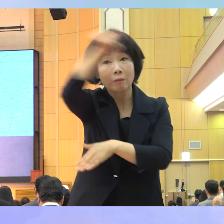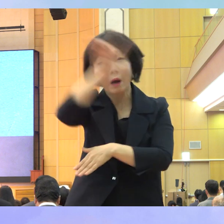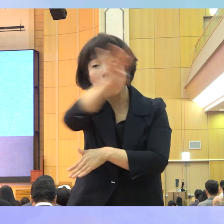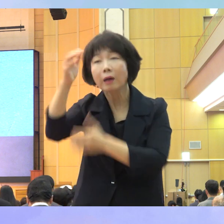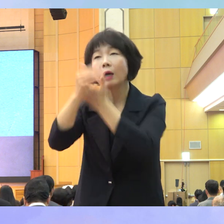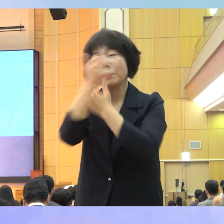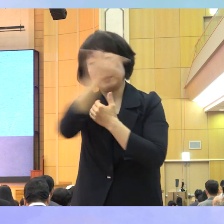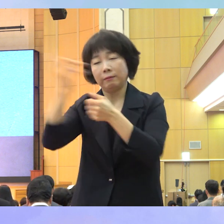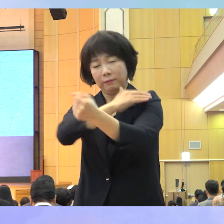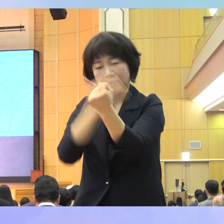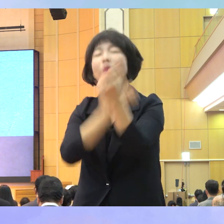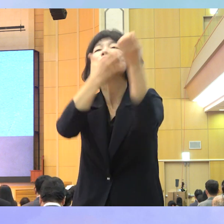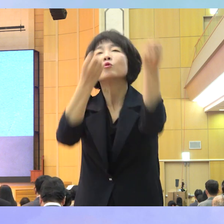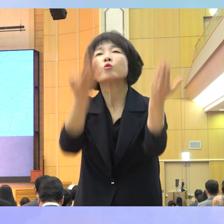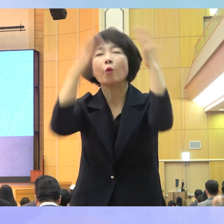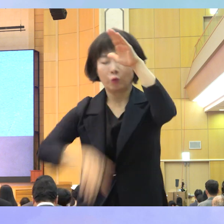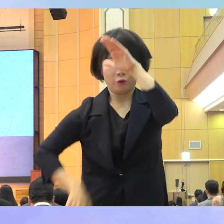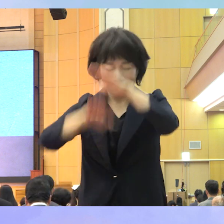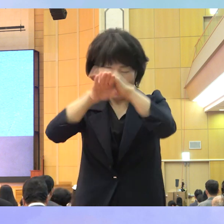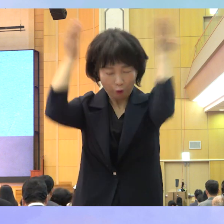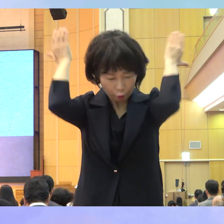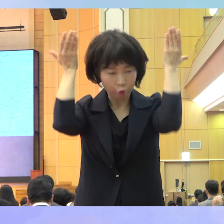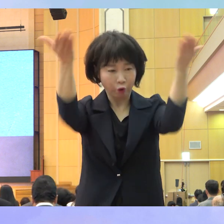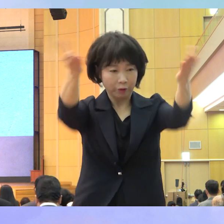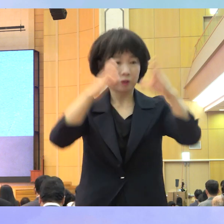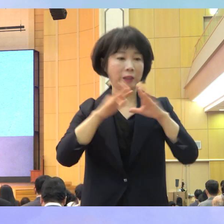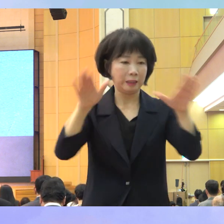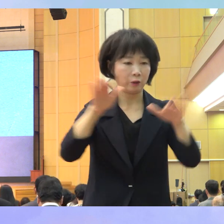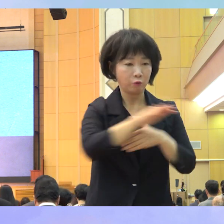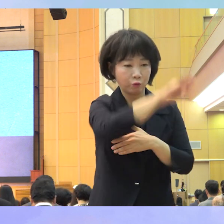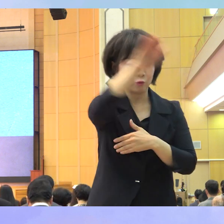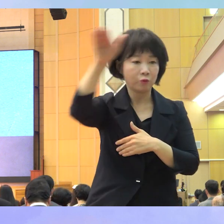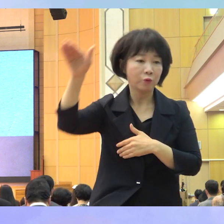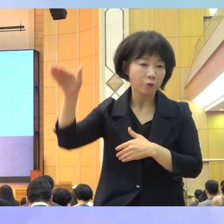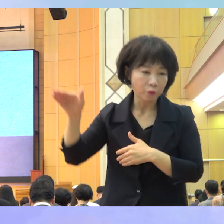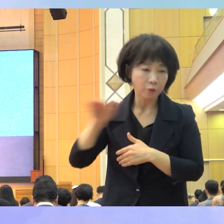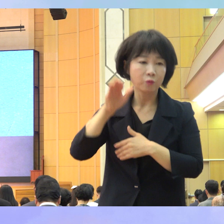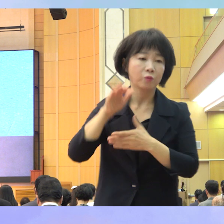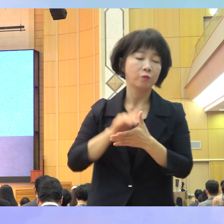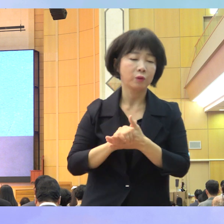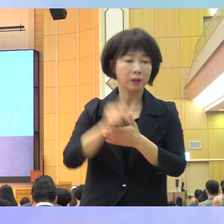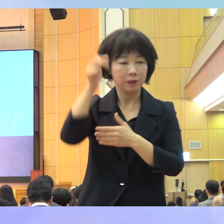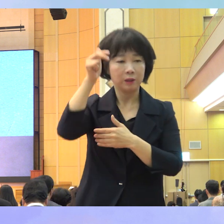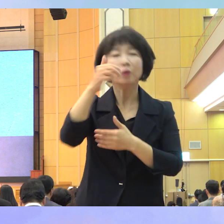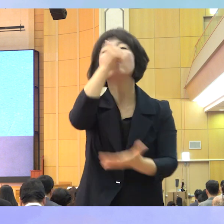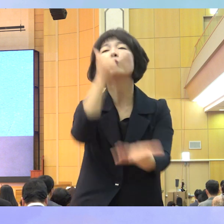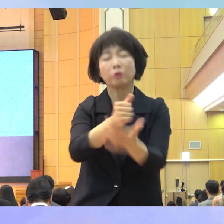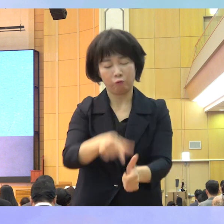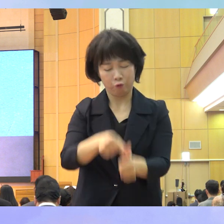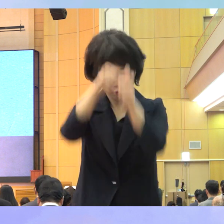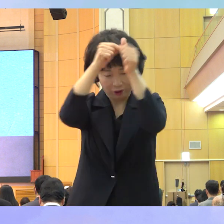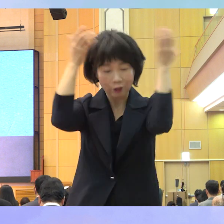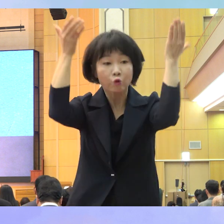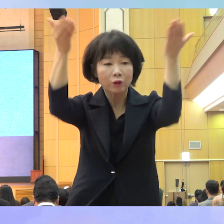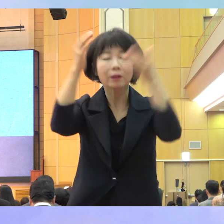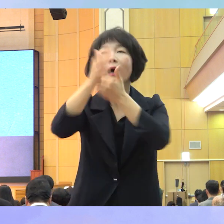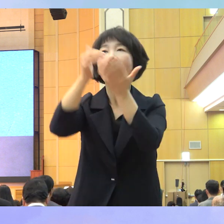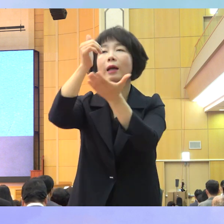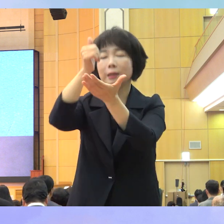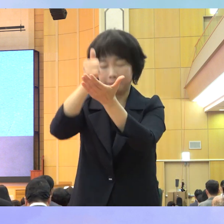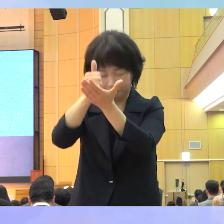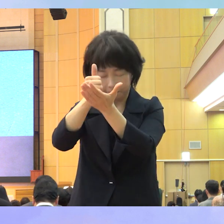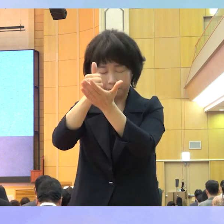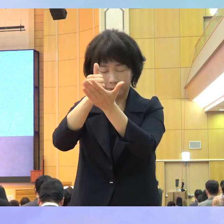크신 능력과 축복으로 채워 주시옵소서. 이제는 우리를 죄에서 구원하신